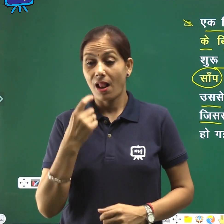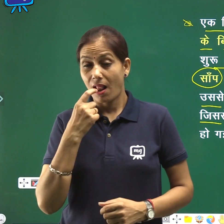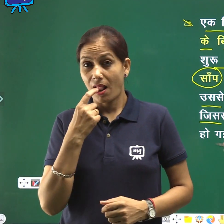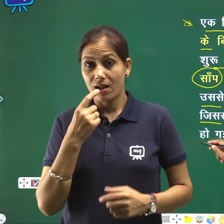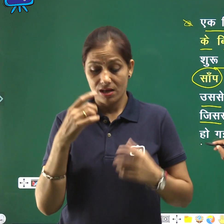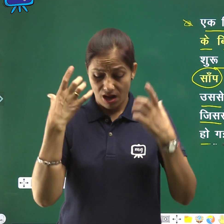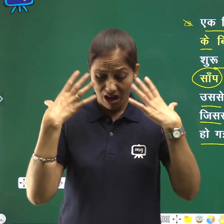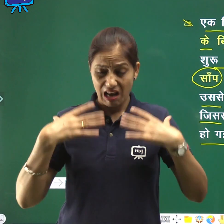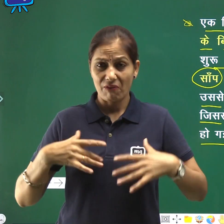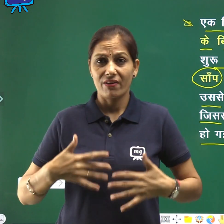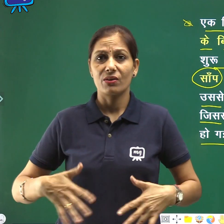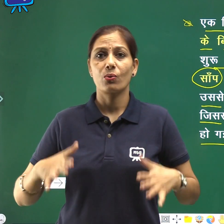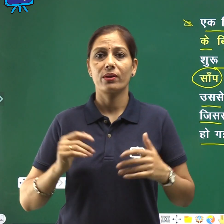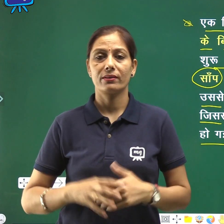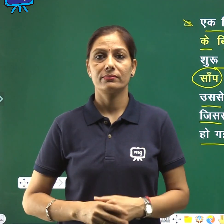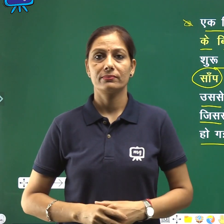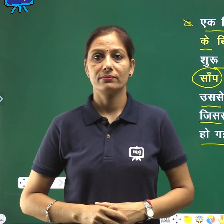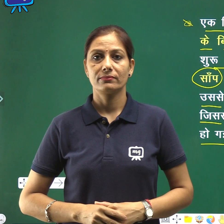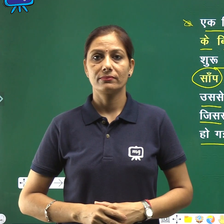लहूलुहान हो गई।